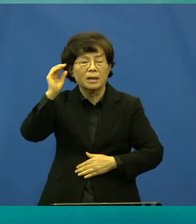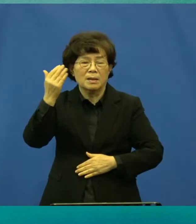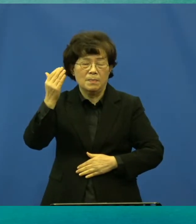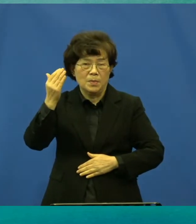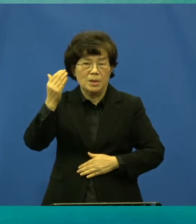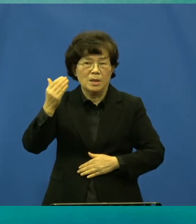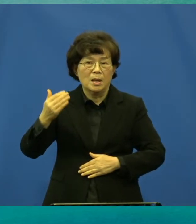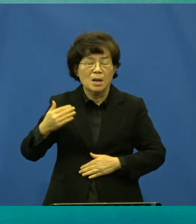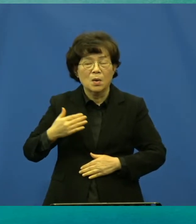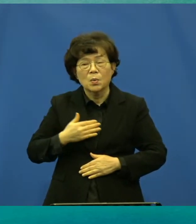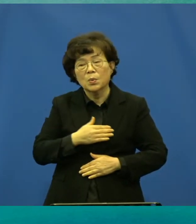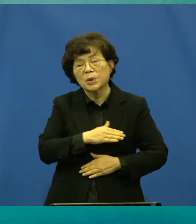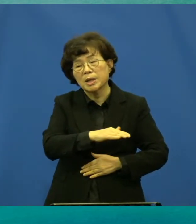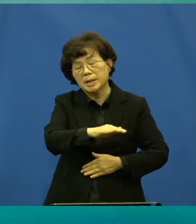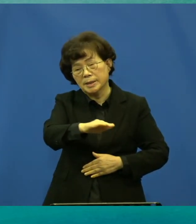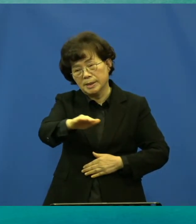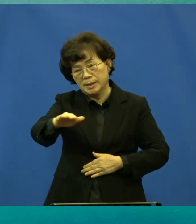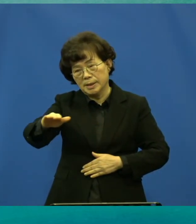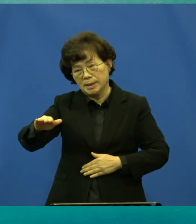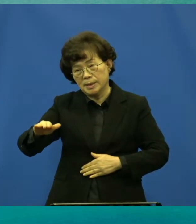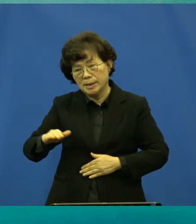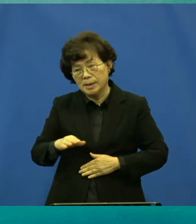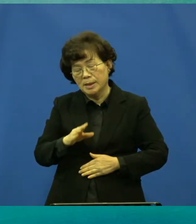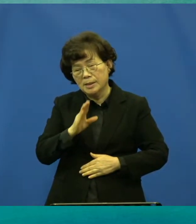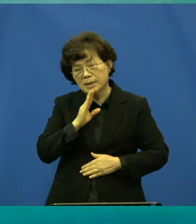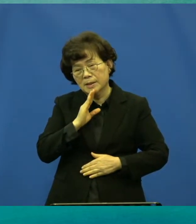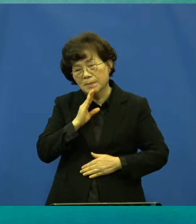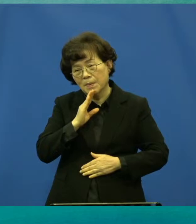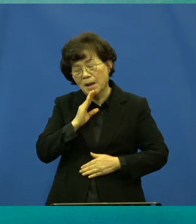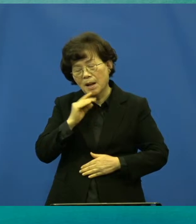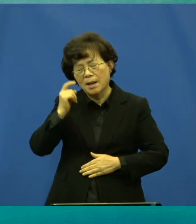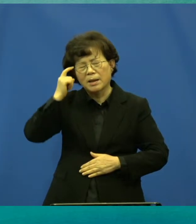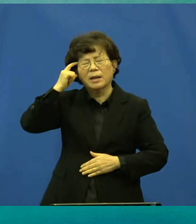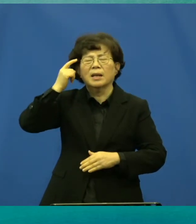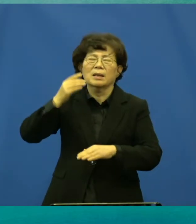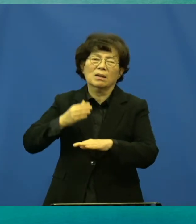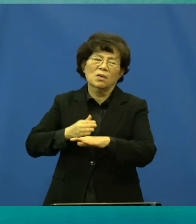여러분, 우리는 얼마나 더디 깨닫는지 모릅니다.